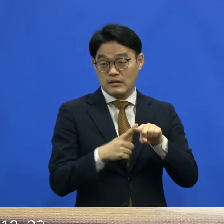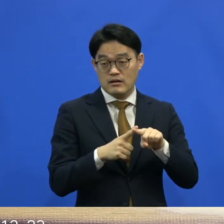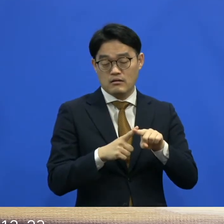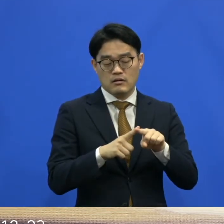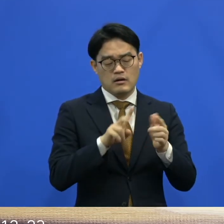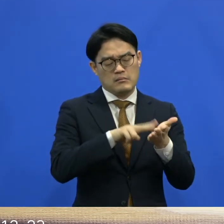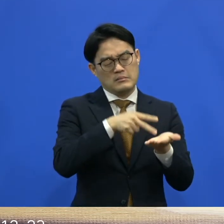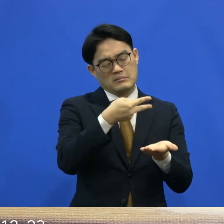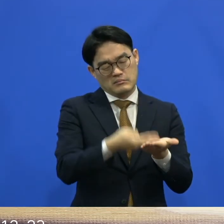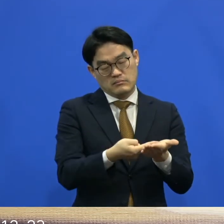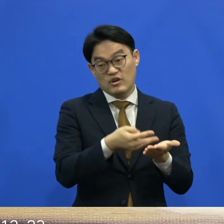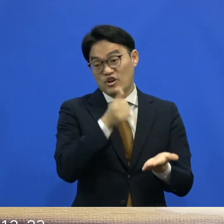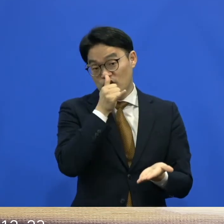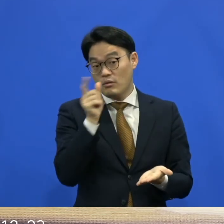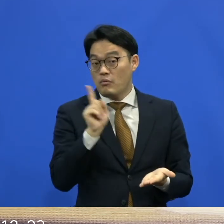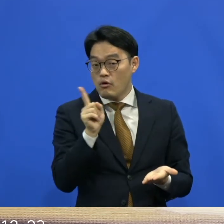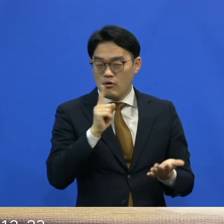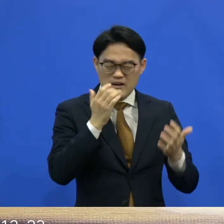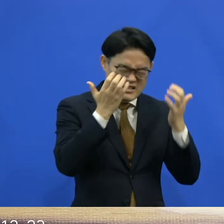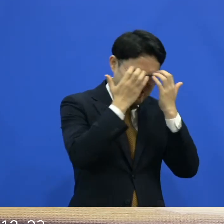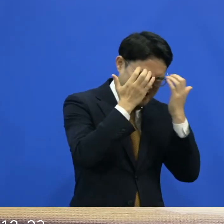하나는 유혹입니다.